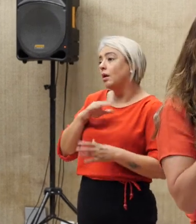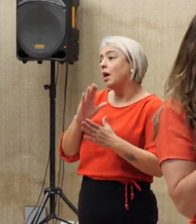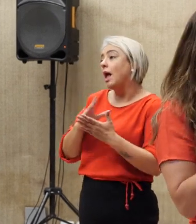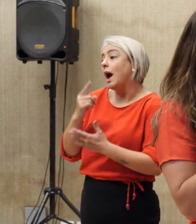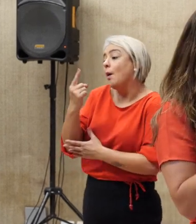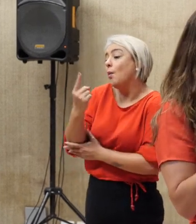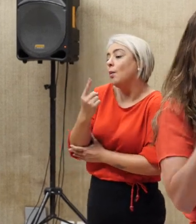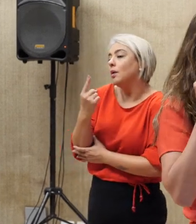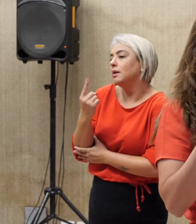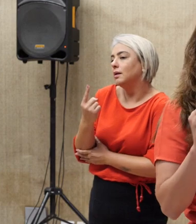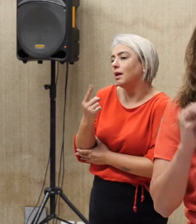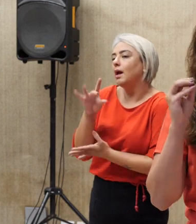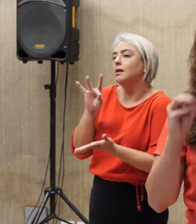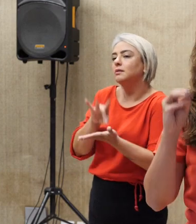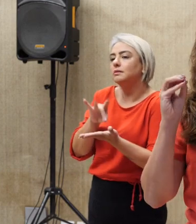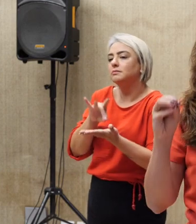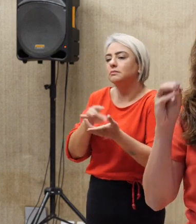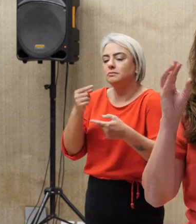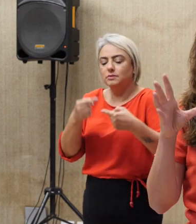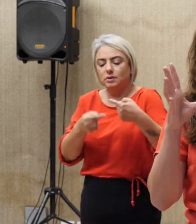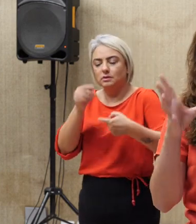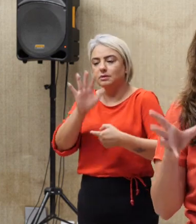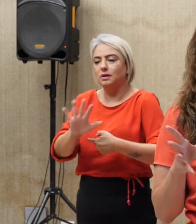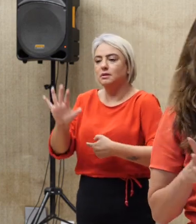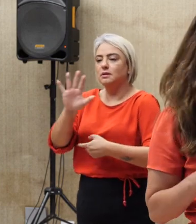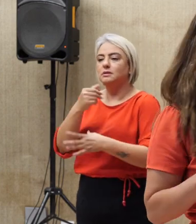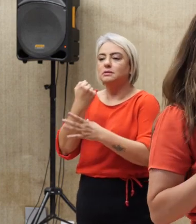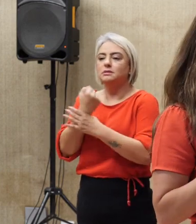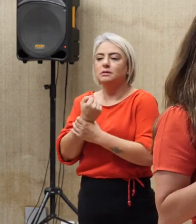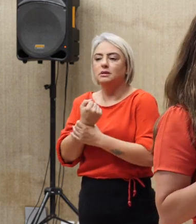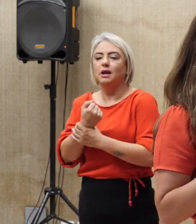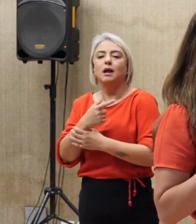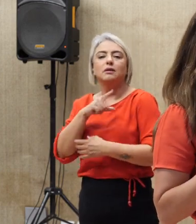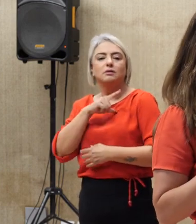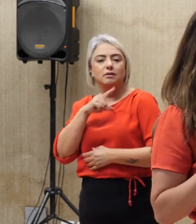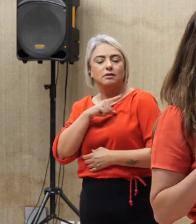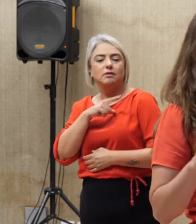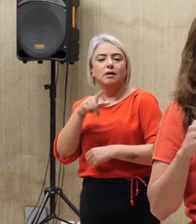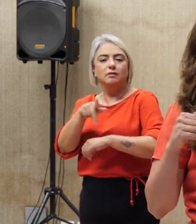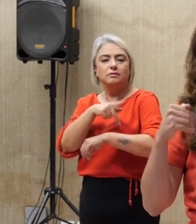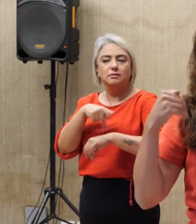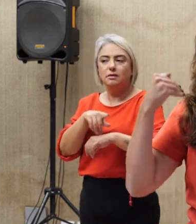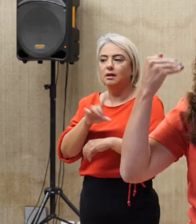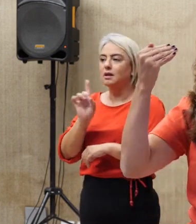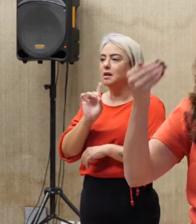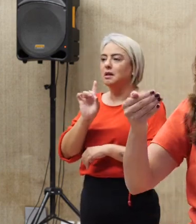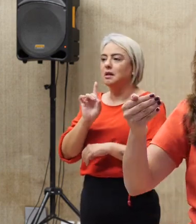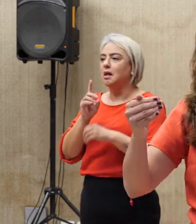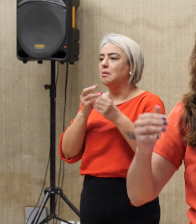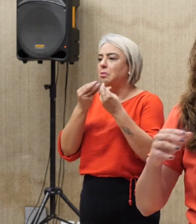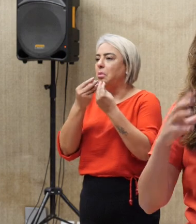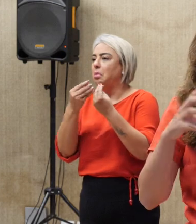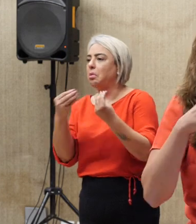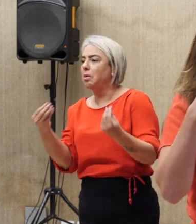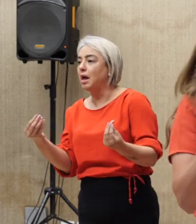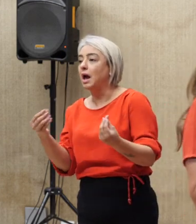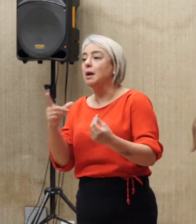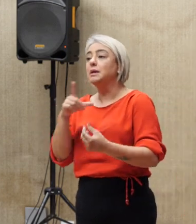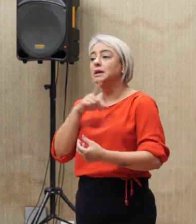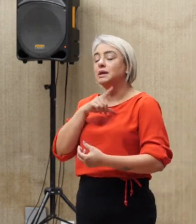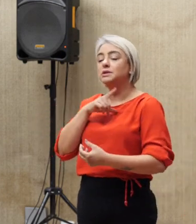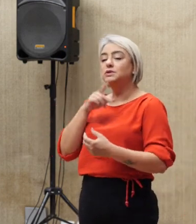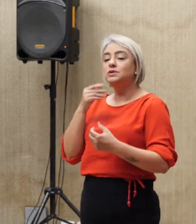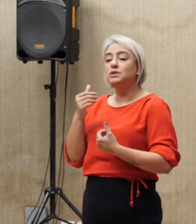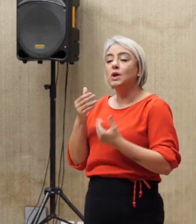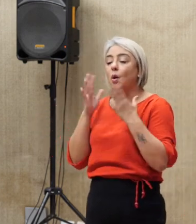a única real política nacional de segurança que nós tivemos no país. Tá certo? Que não se perenizou, mas que tinha